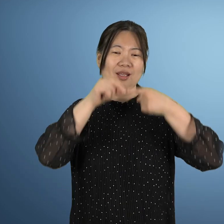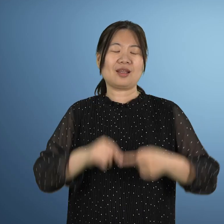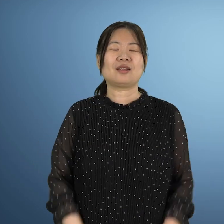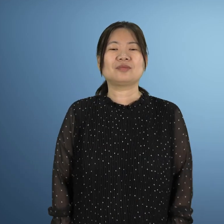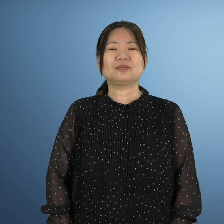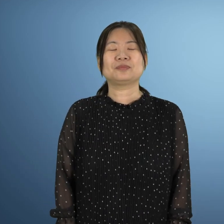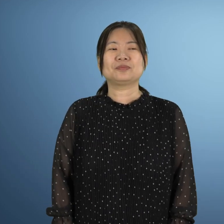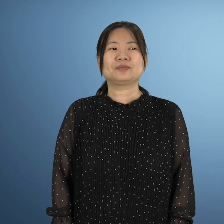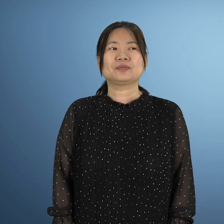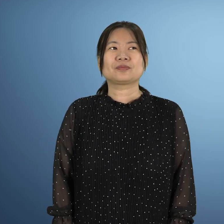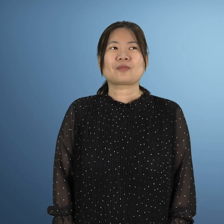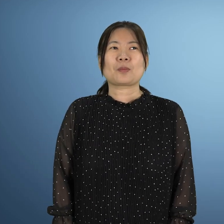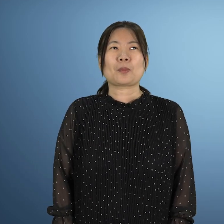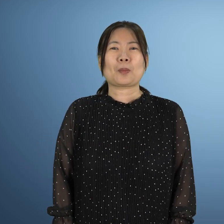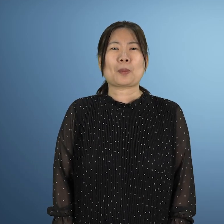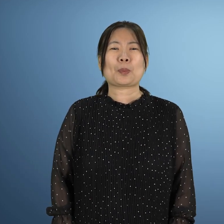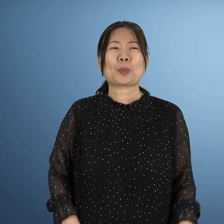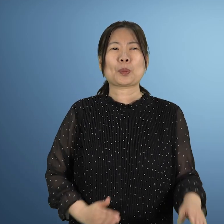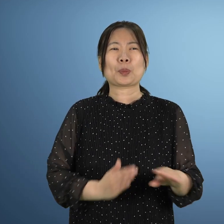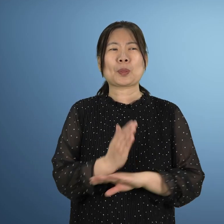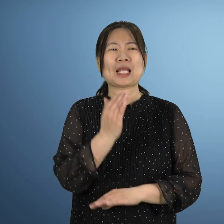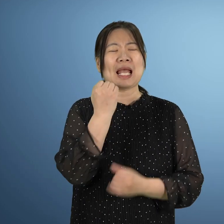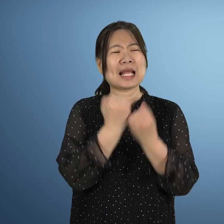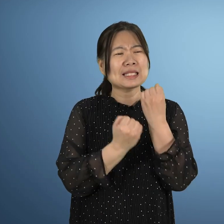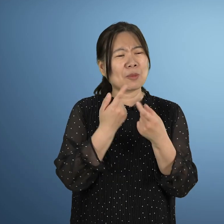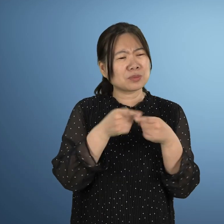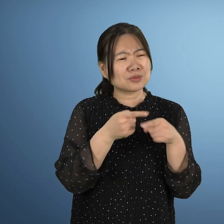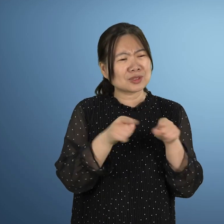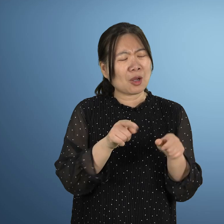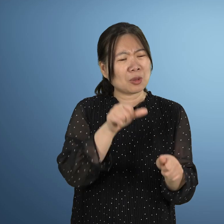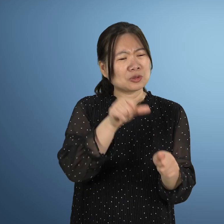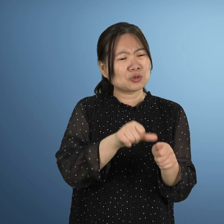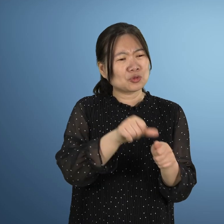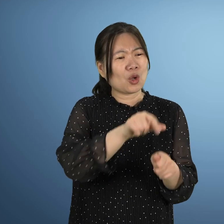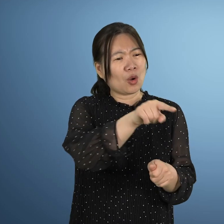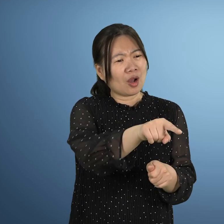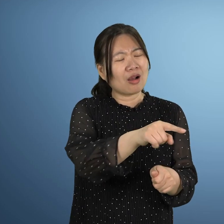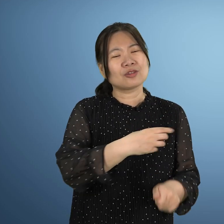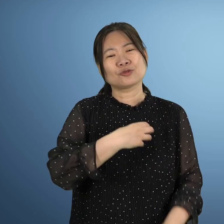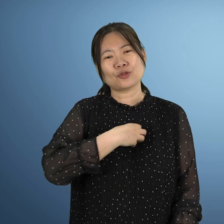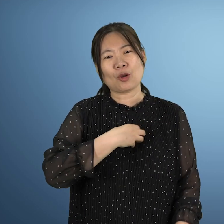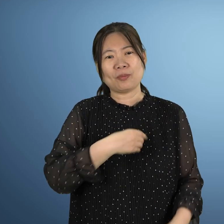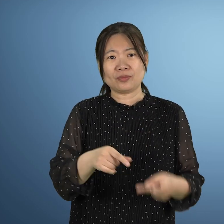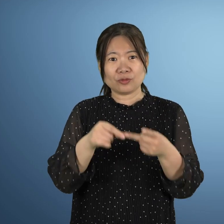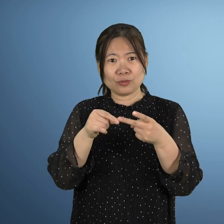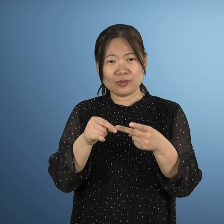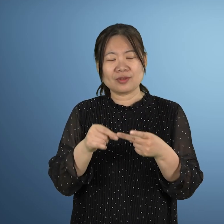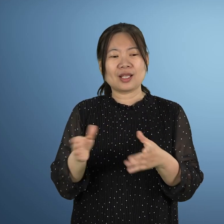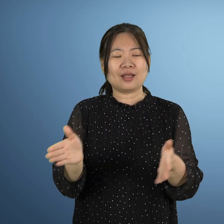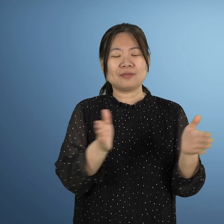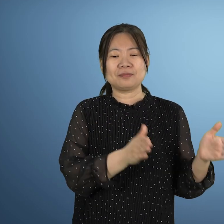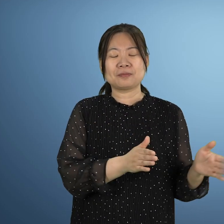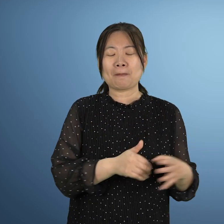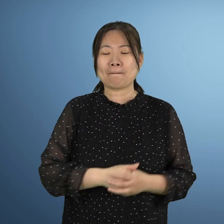첫째, 지나친 해석과 분석은 위험하다. 두 번째,